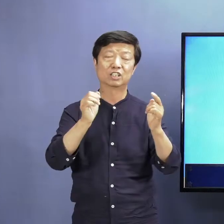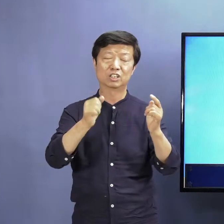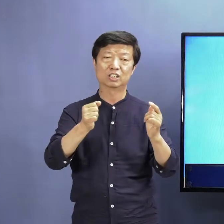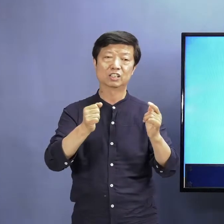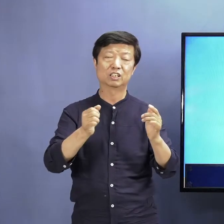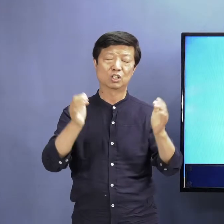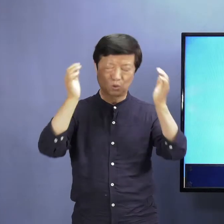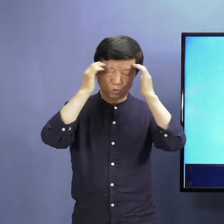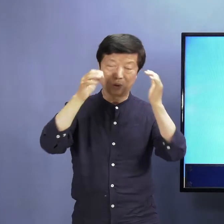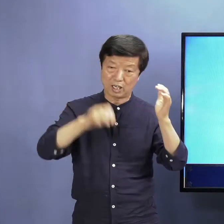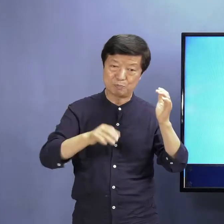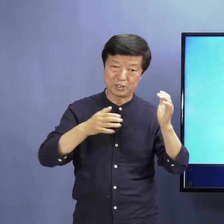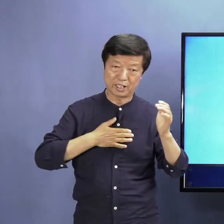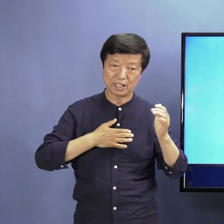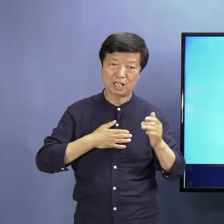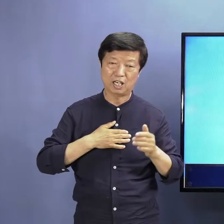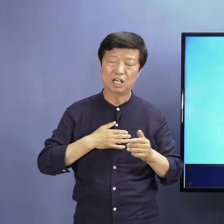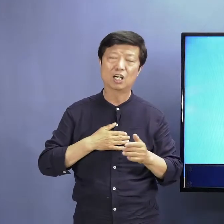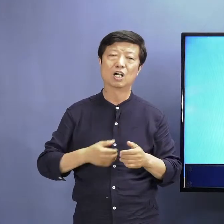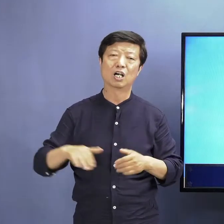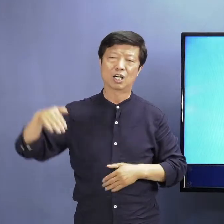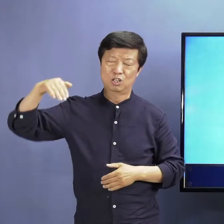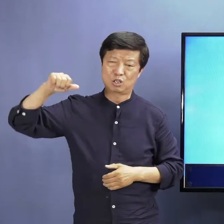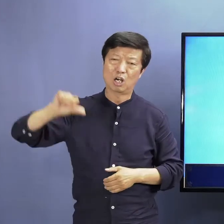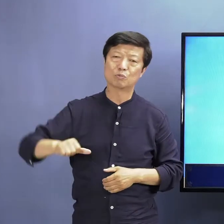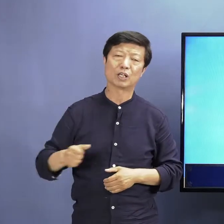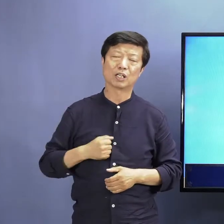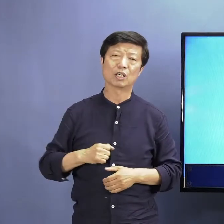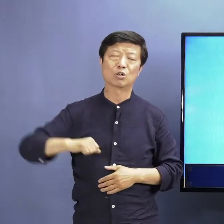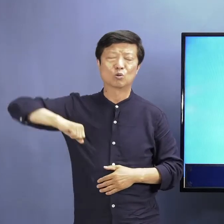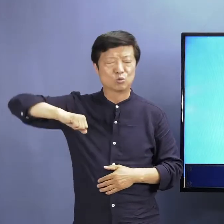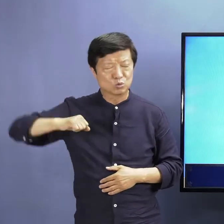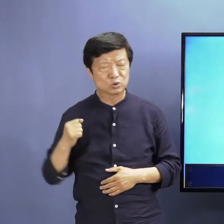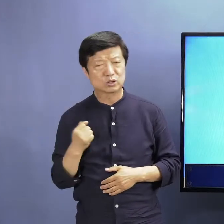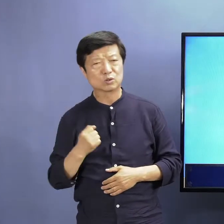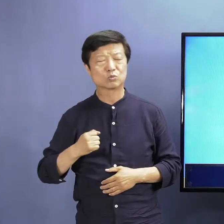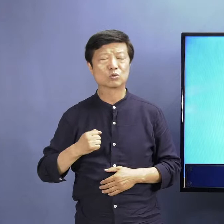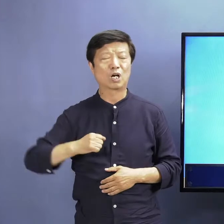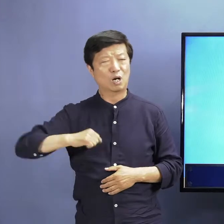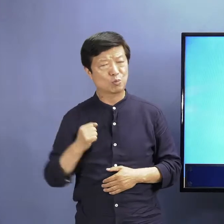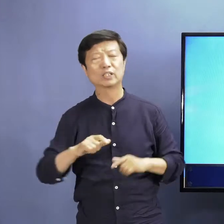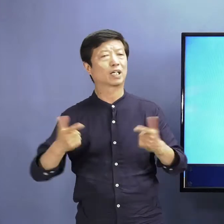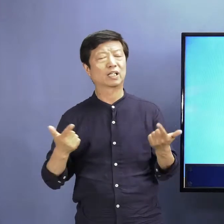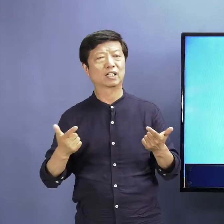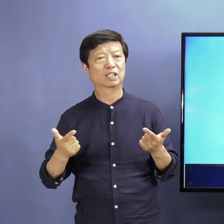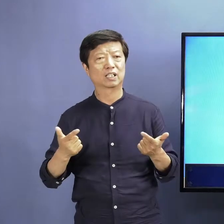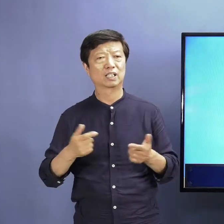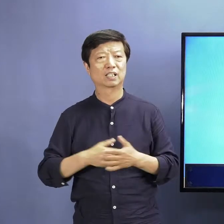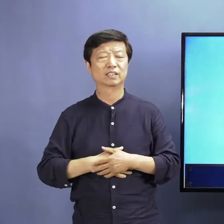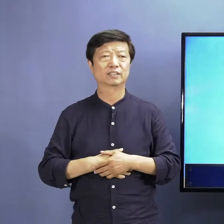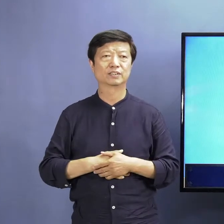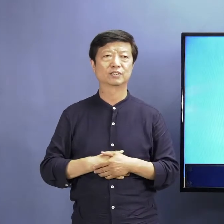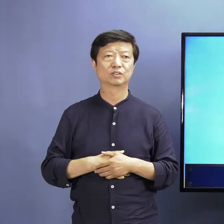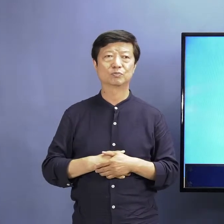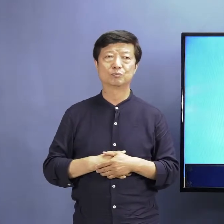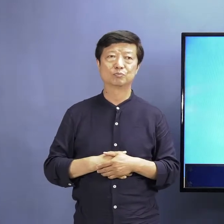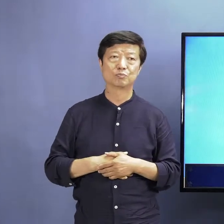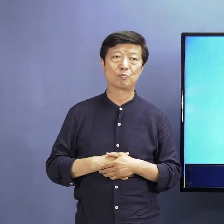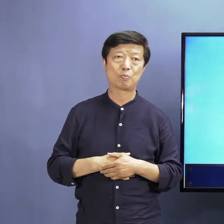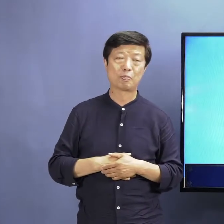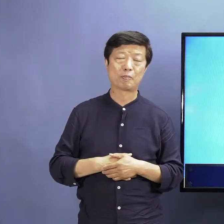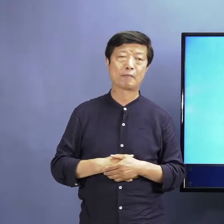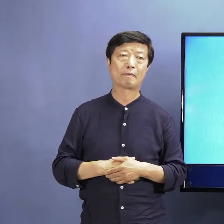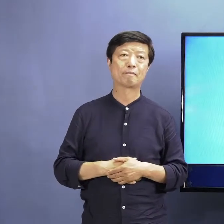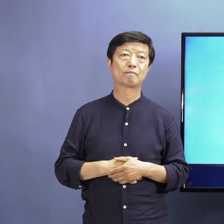여러분이 모두가 다 그럴 수 있기를 주의 이름으로 축원합니다. 그게 신앙인이에요, 여러분. 고난 오죠, 우리한테. 그러나 당하지